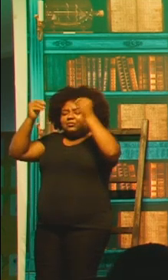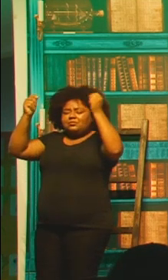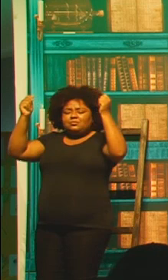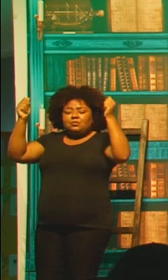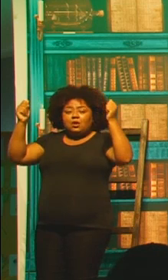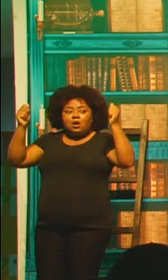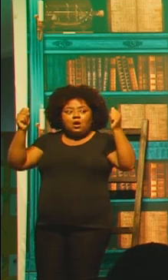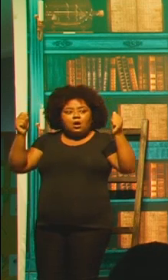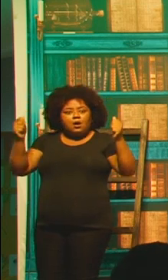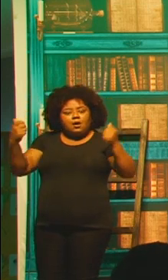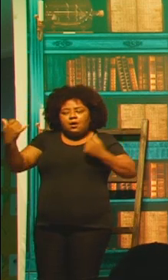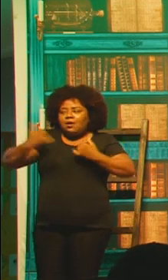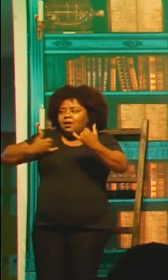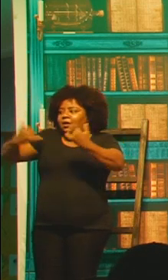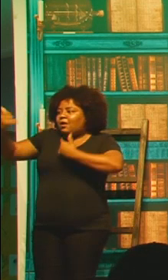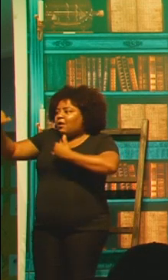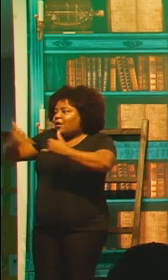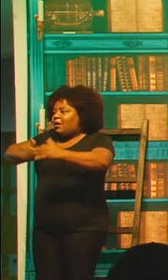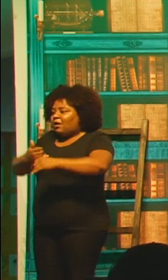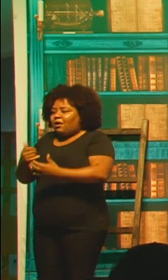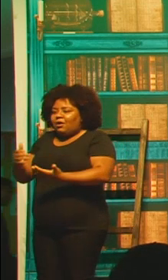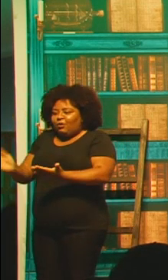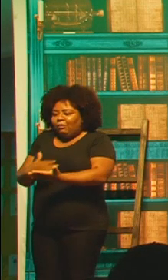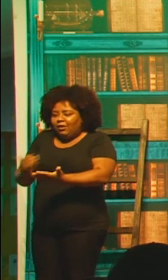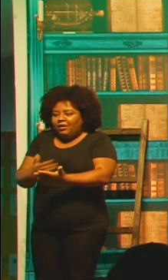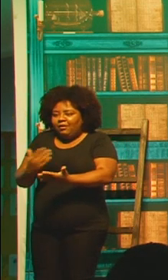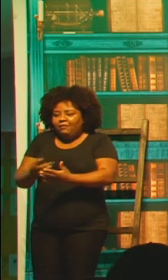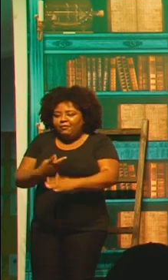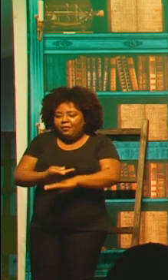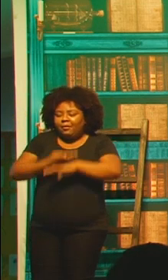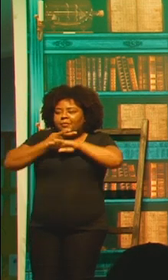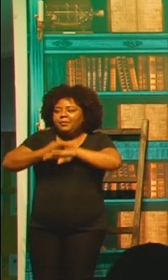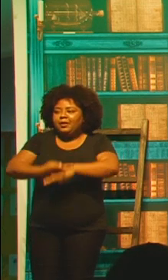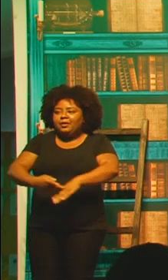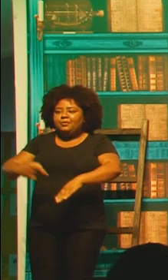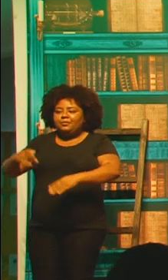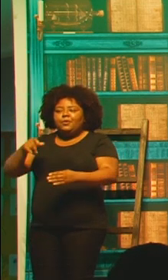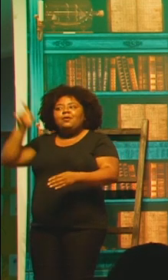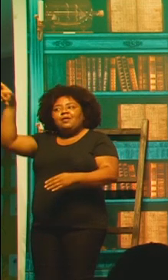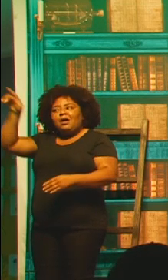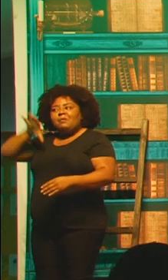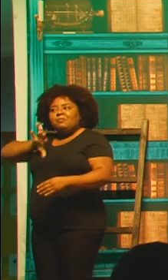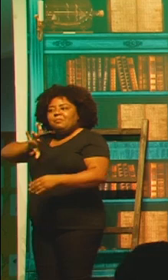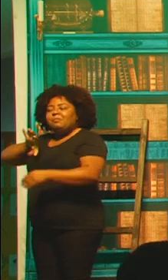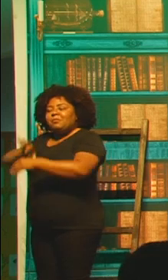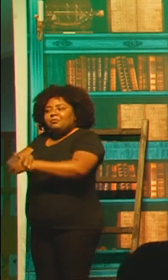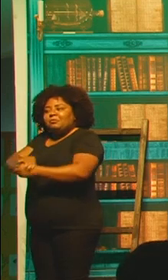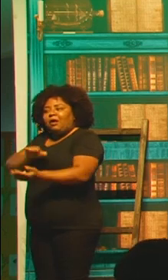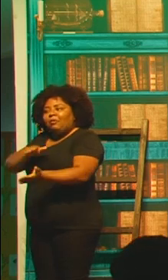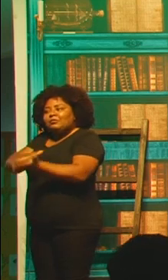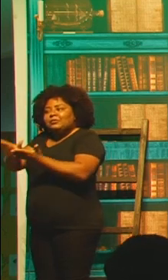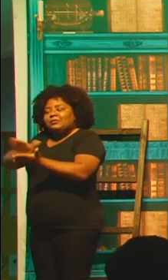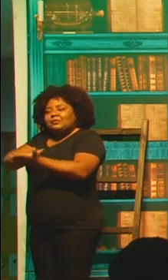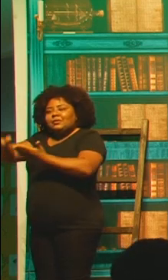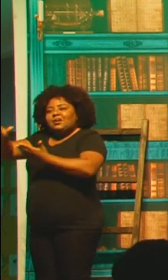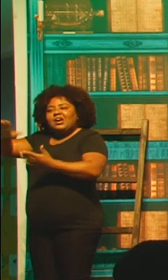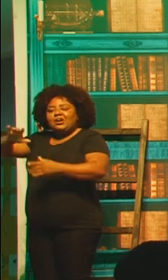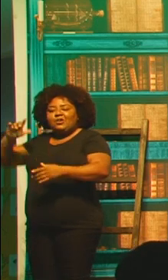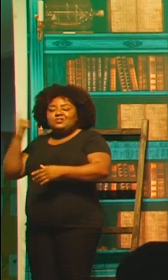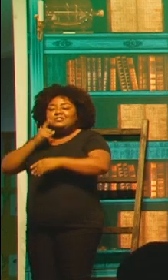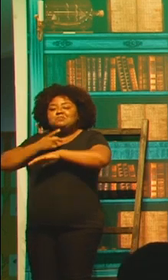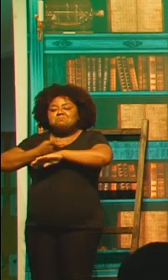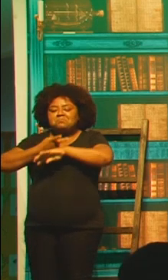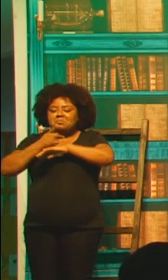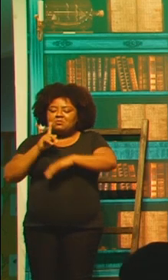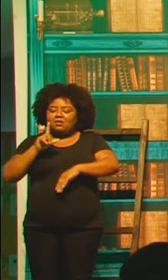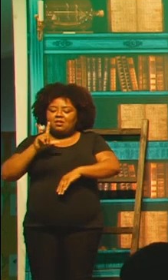que o livro foi premiado, né, e seria publicado em Portugal, ganhou o Prêmio Leia, que é um prêmio